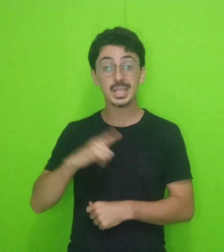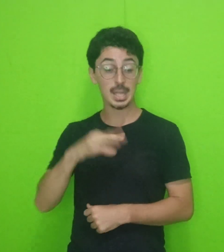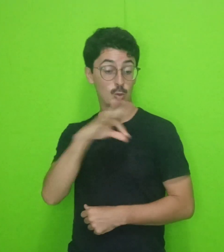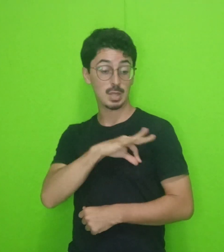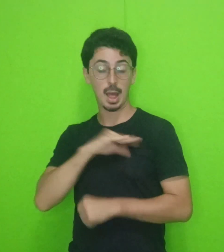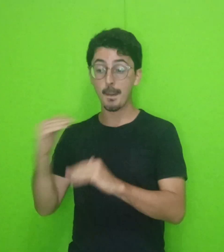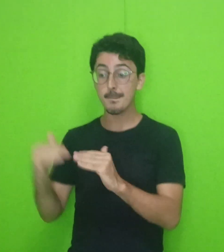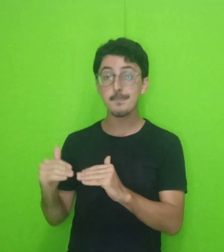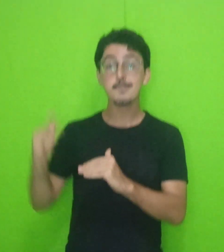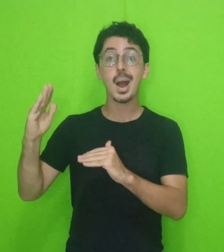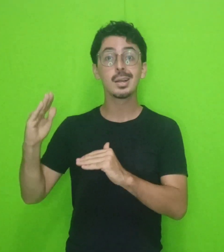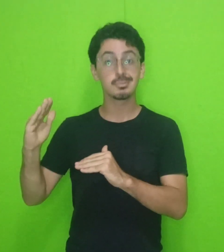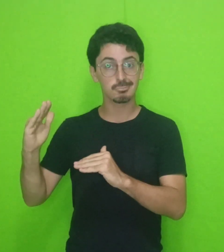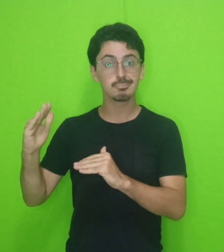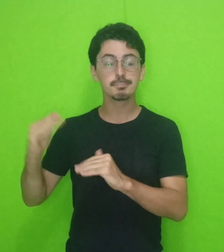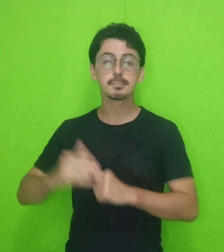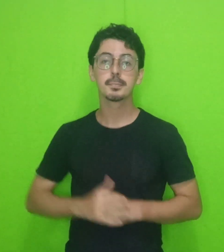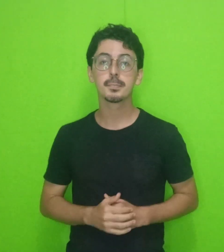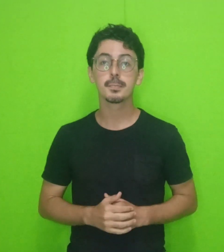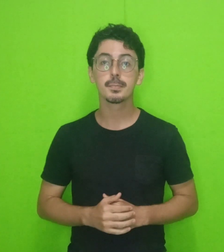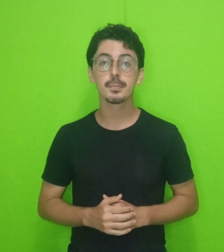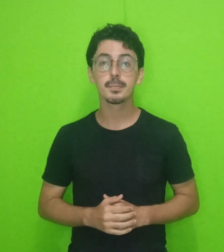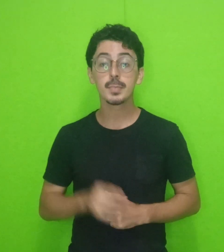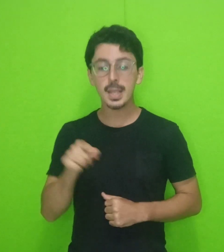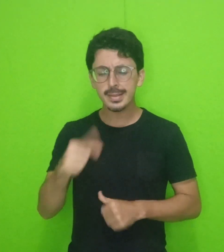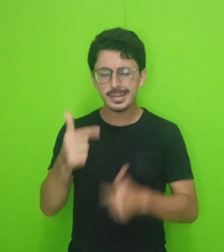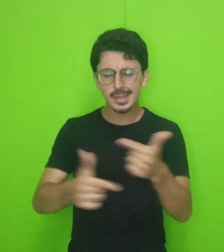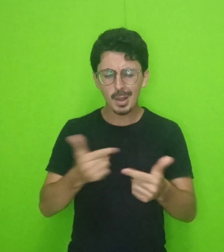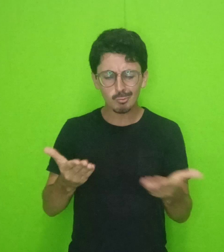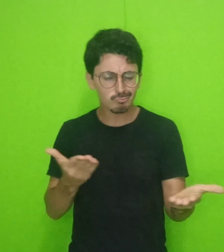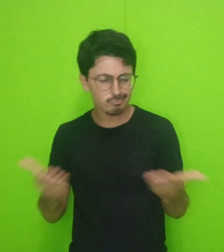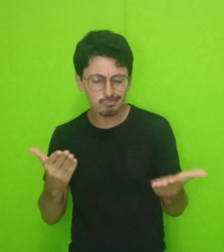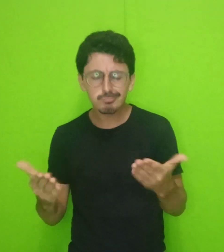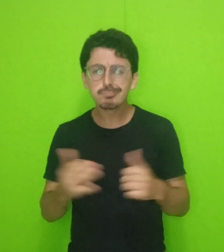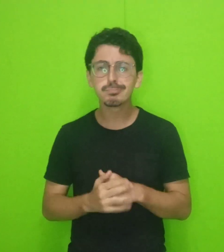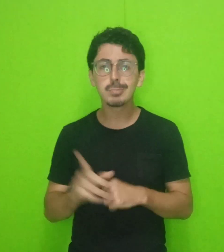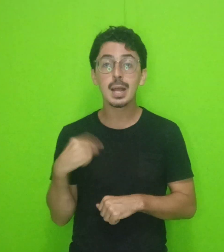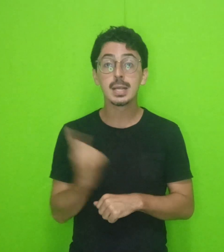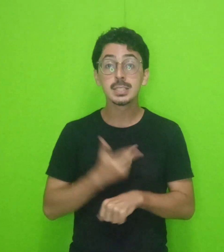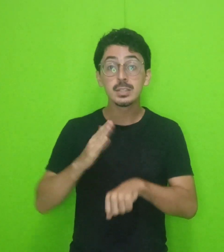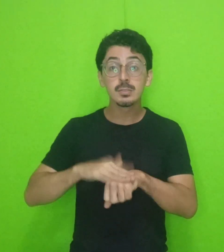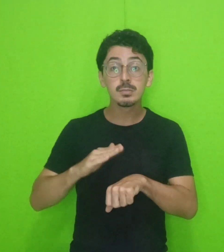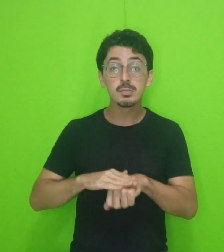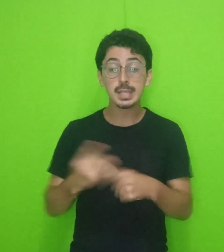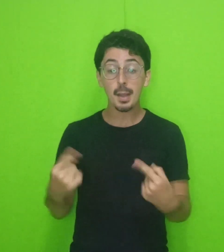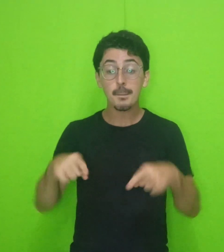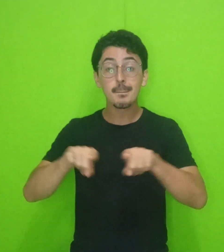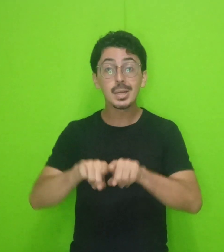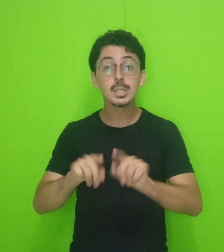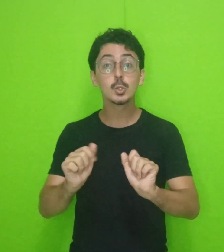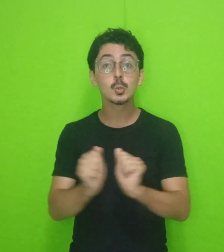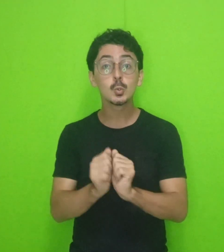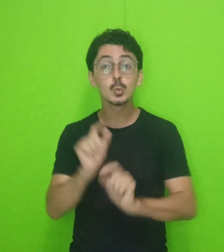Esse trabalho de contraste foi desenvolvido em parceria com os investigadores